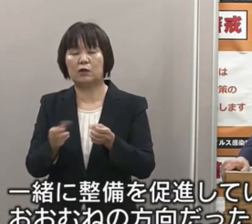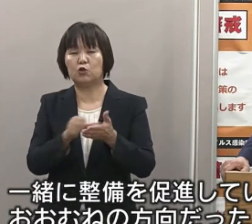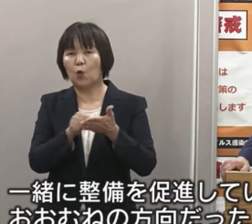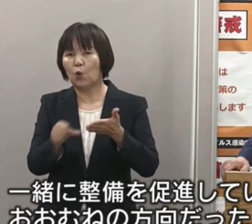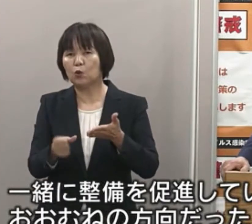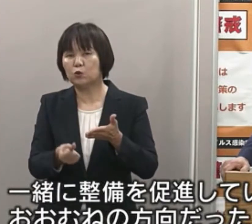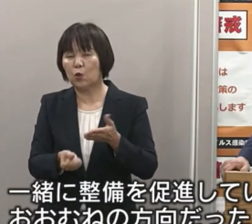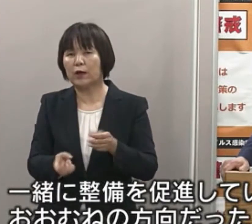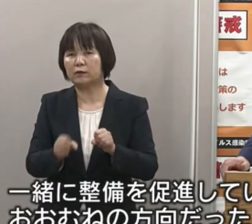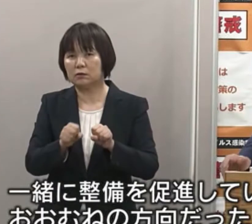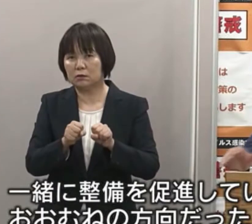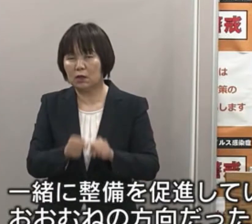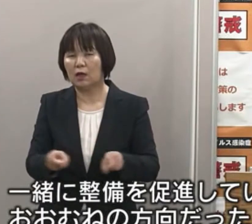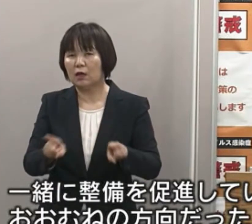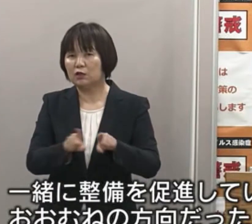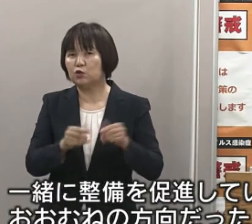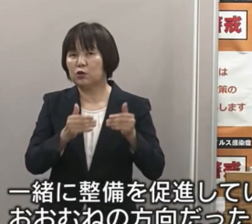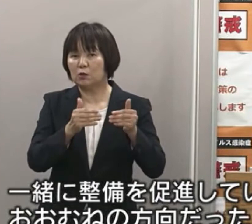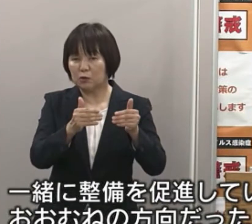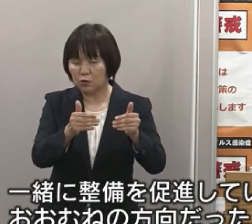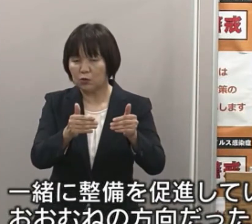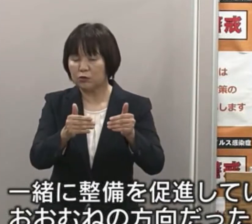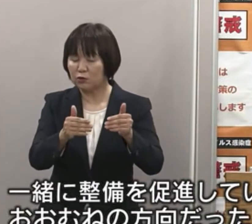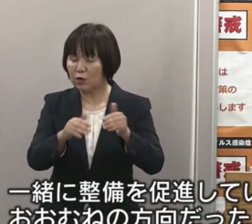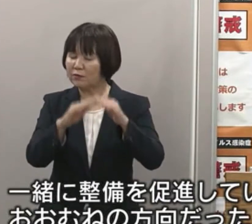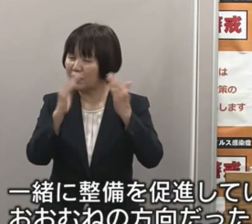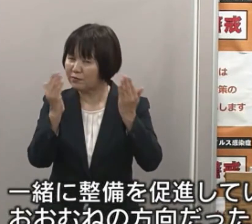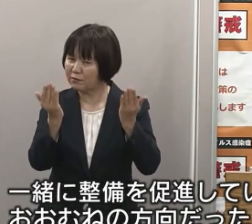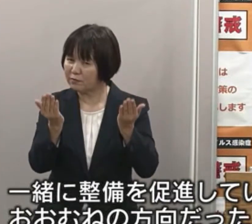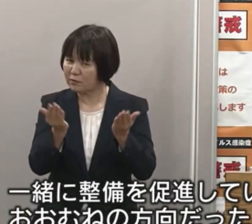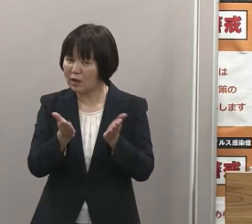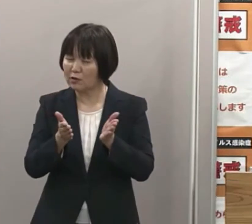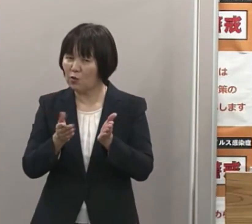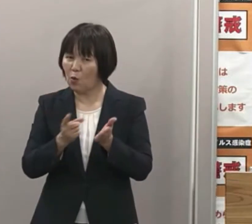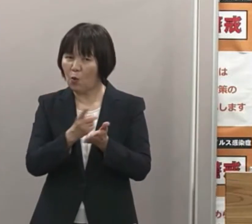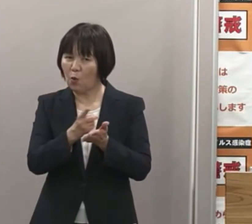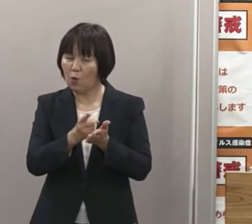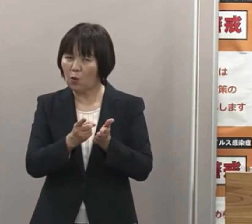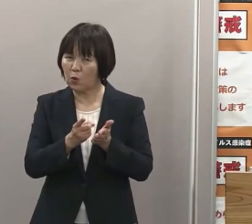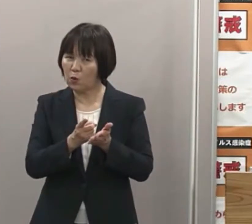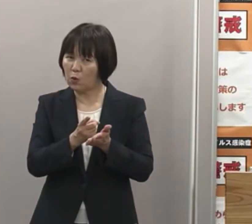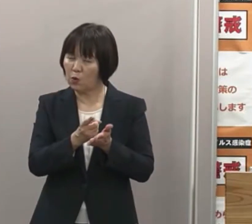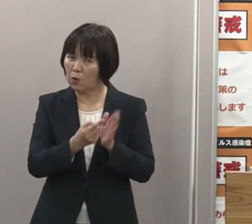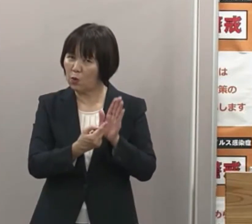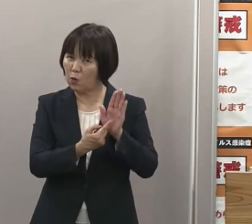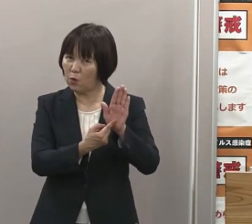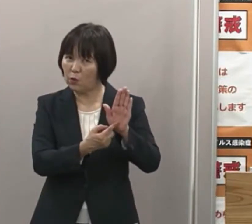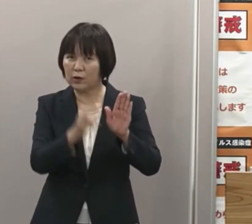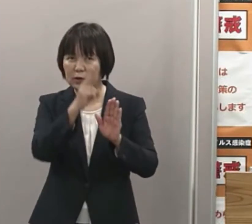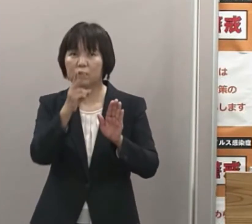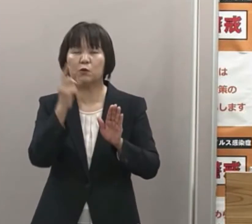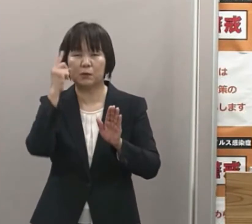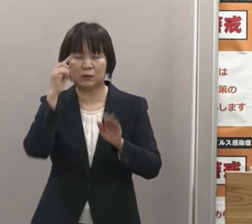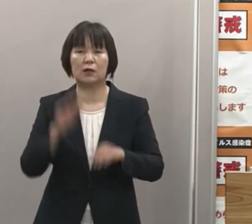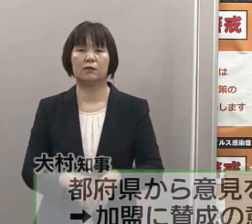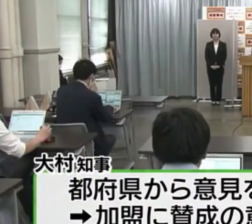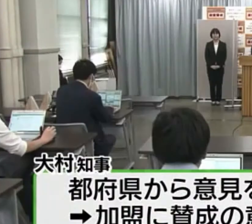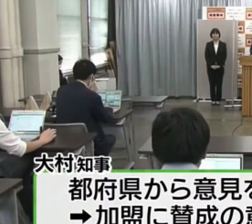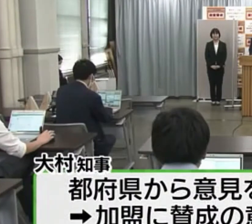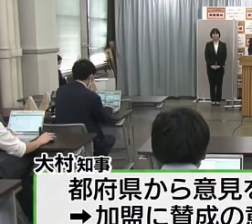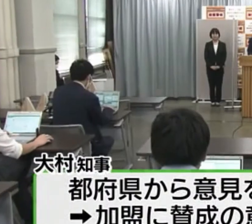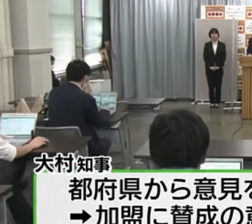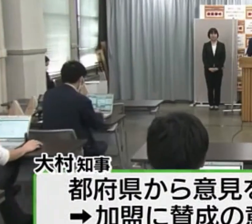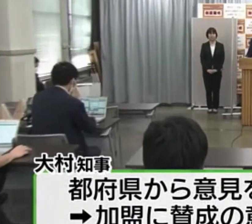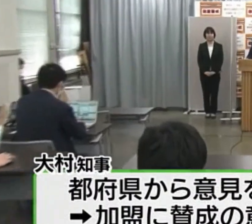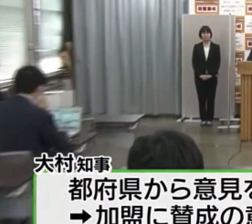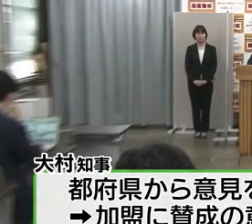のが、おおむねの方向であったかなというふうに思っております。 大村知事が